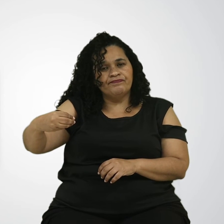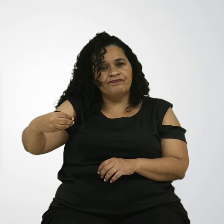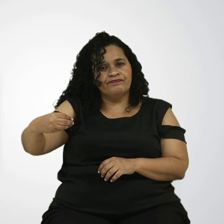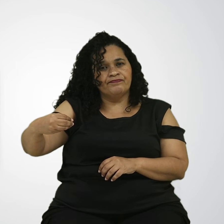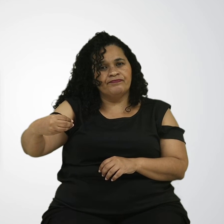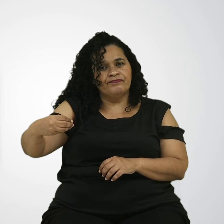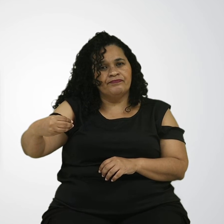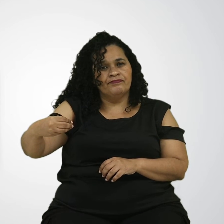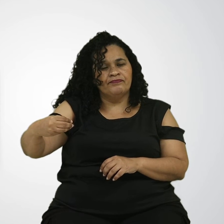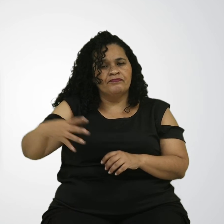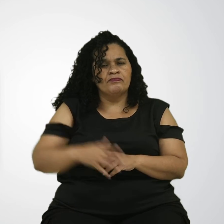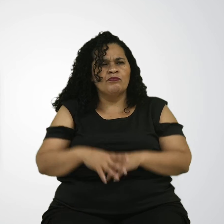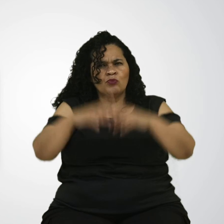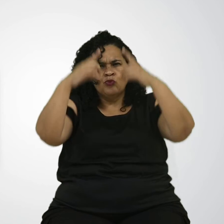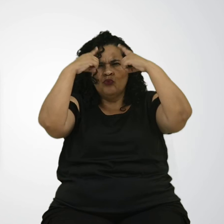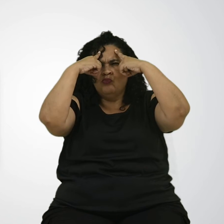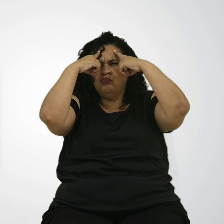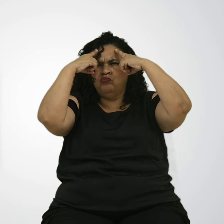é violência.